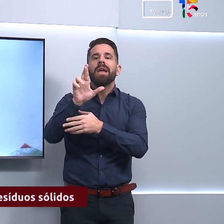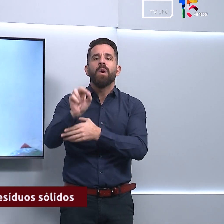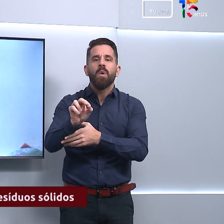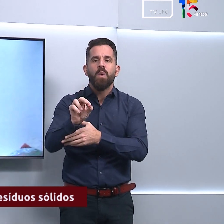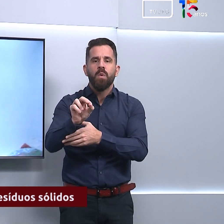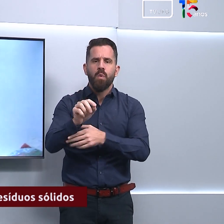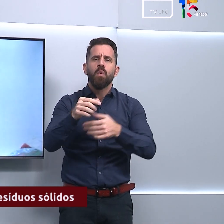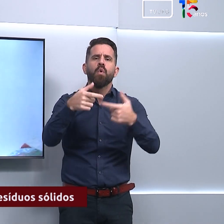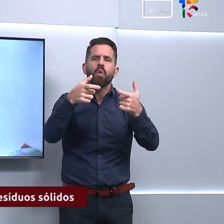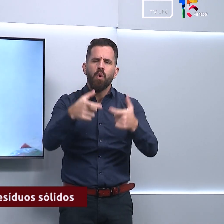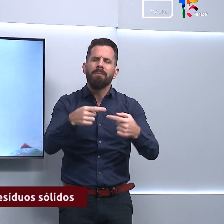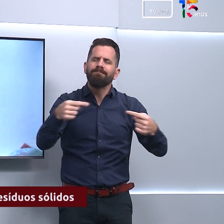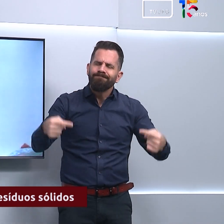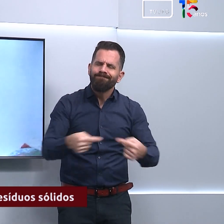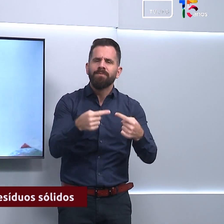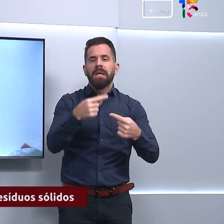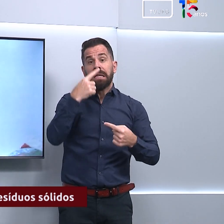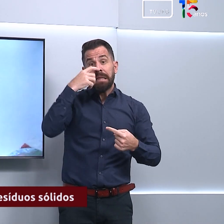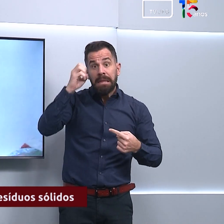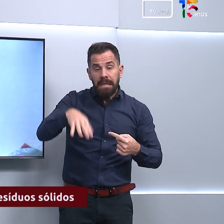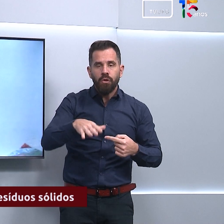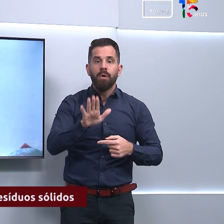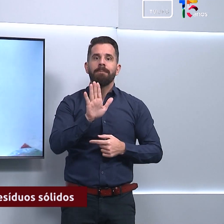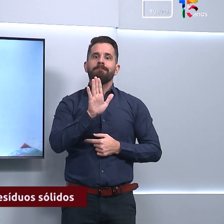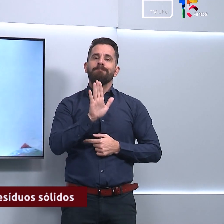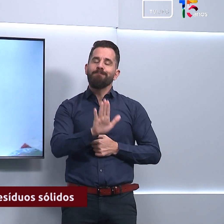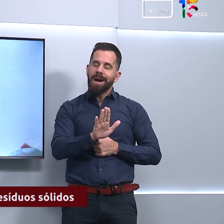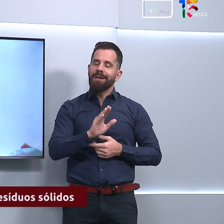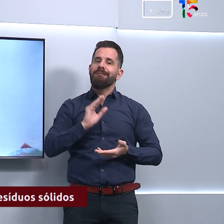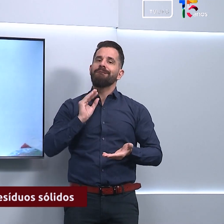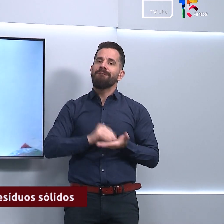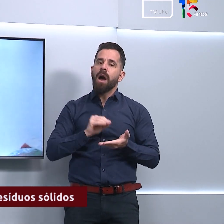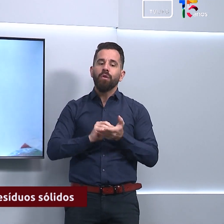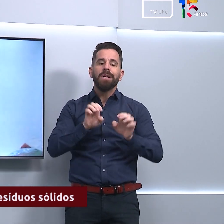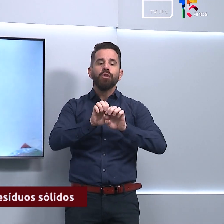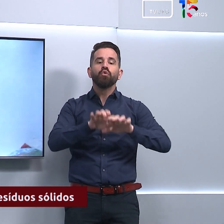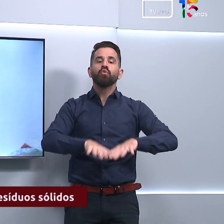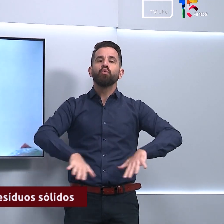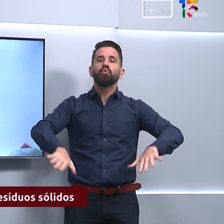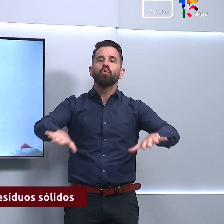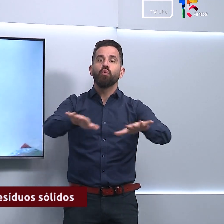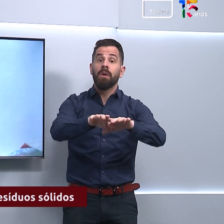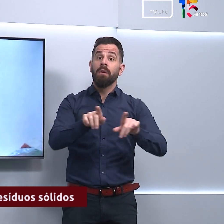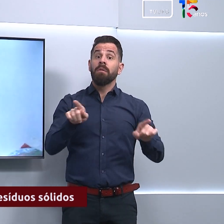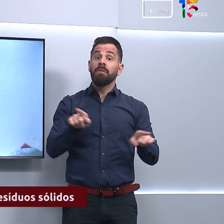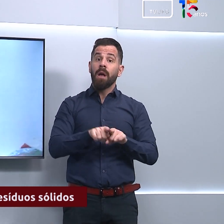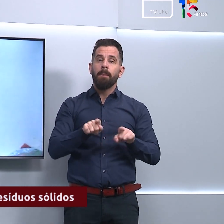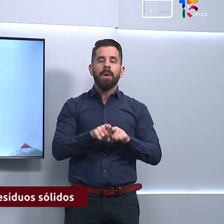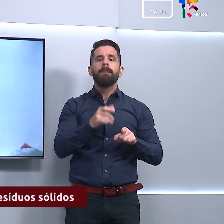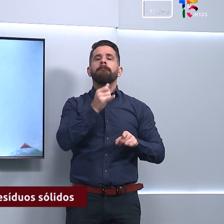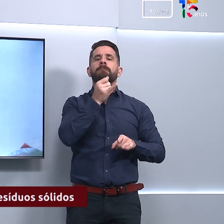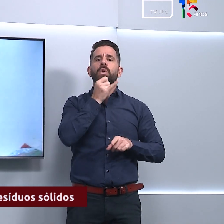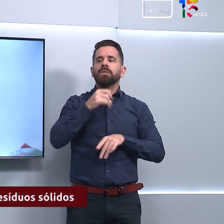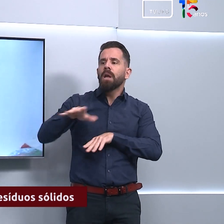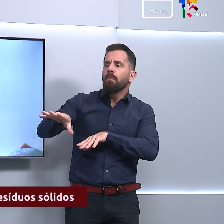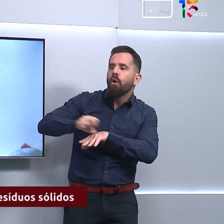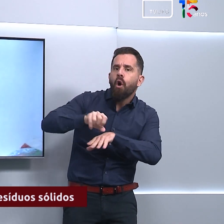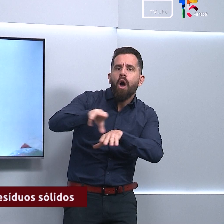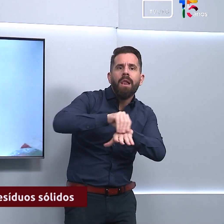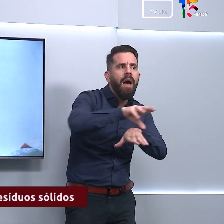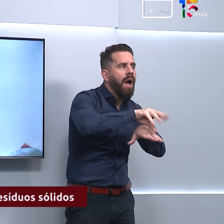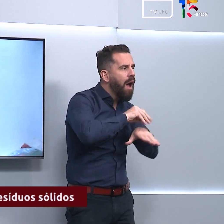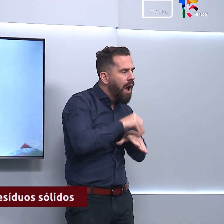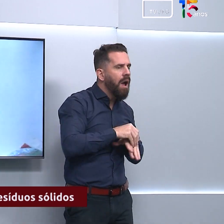isso demanda estrutura para coleta. A lei de 2010